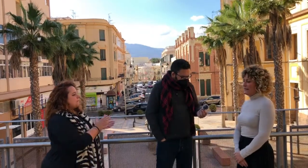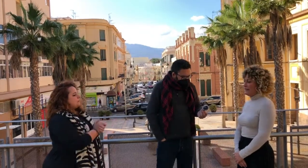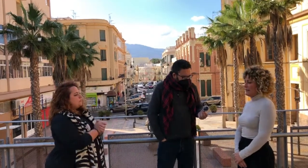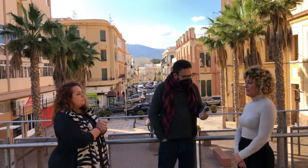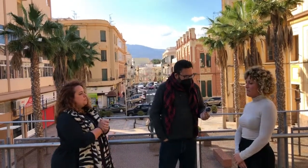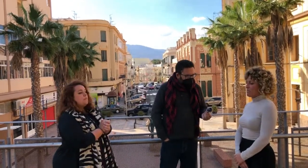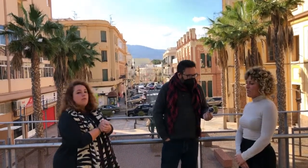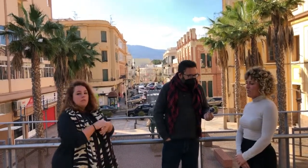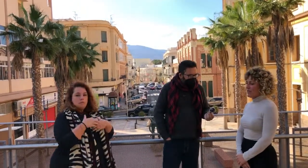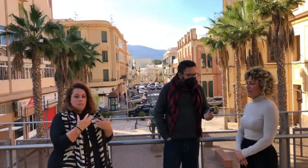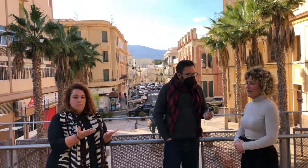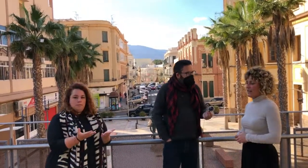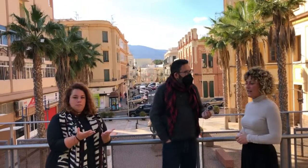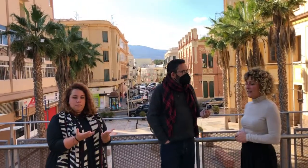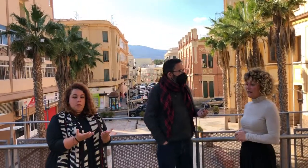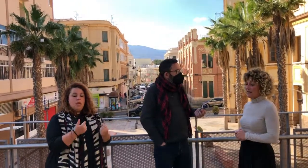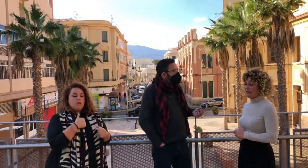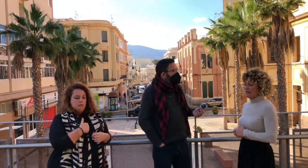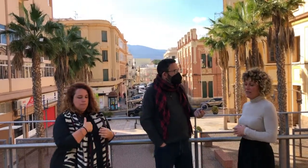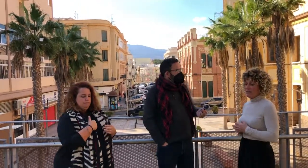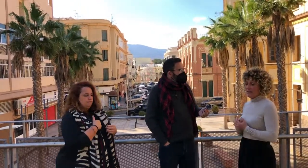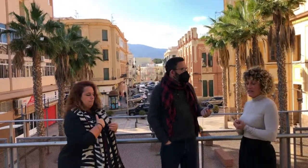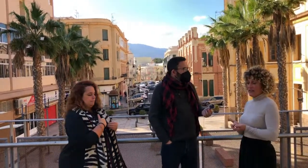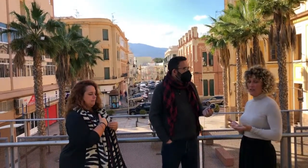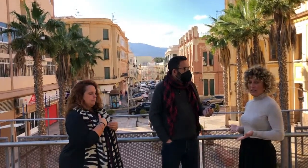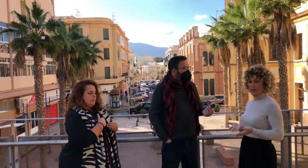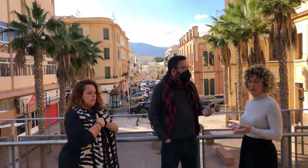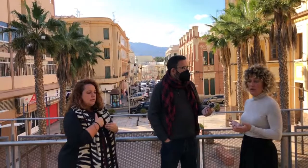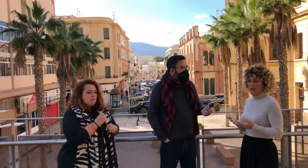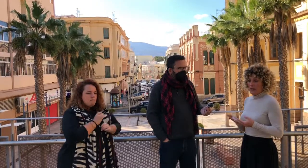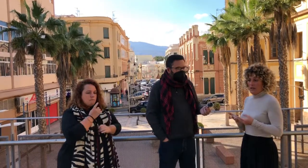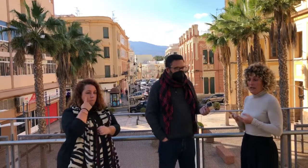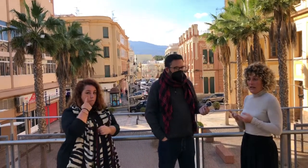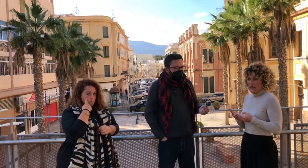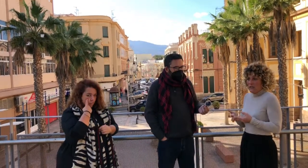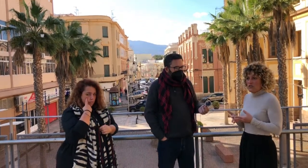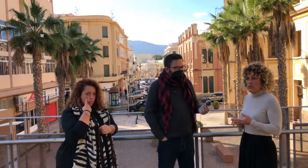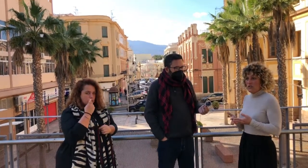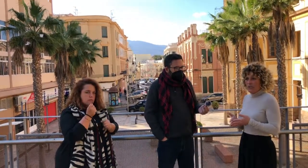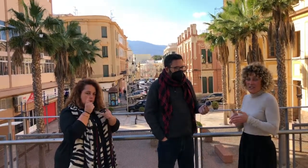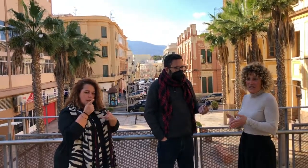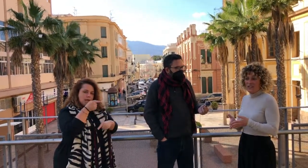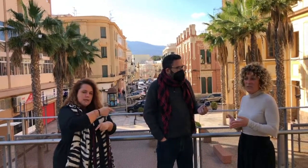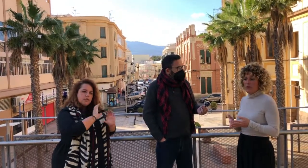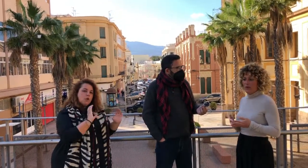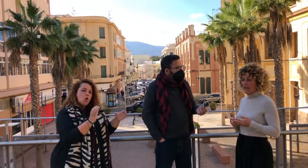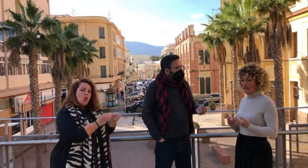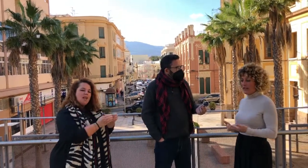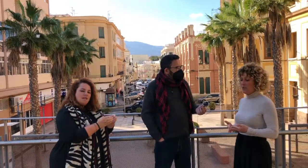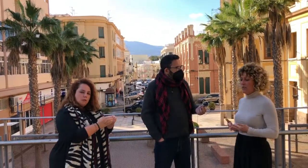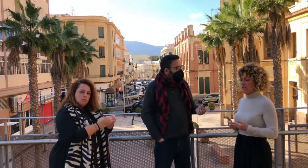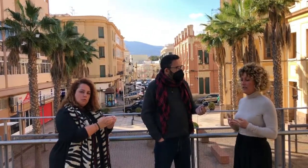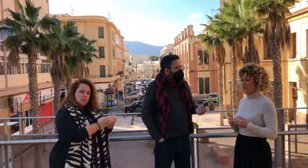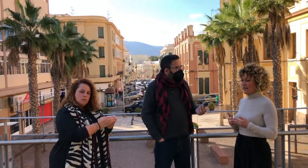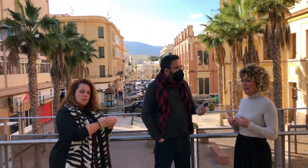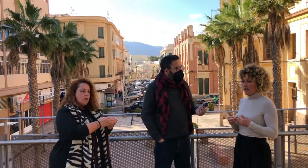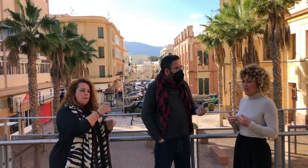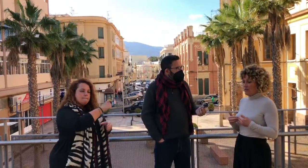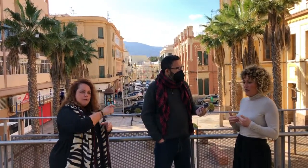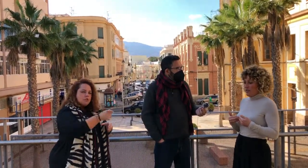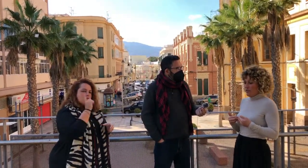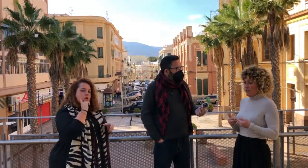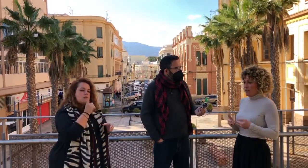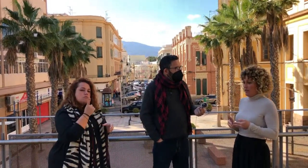ver, que este colectivo, estos chicos y chicas pueden hacerlo, pueden llegar,